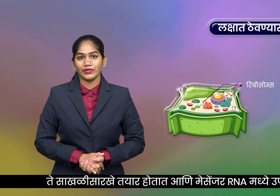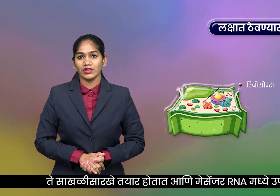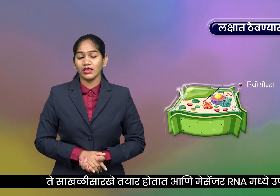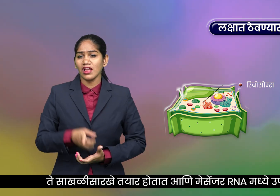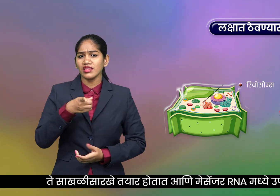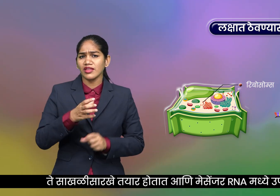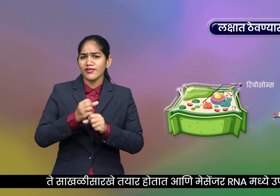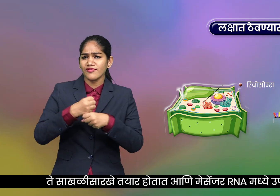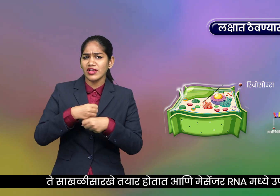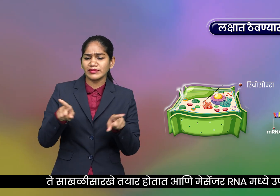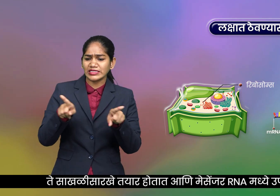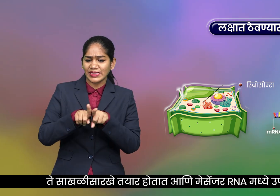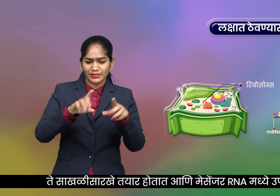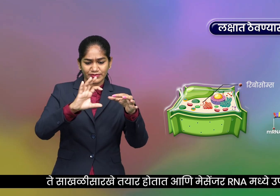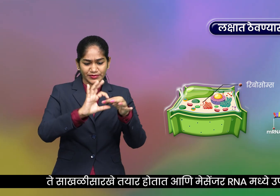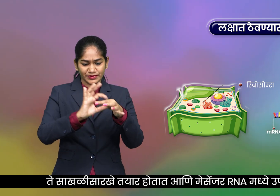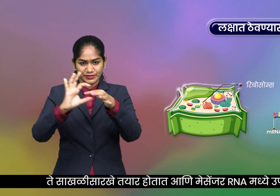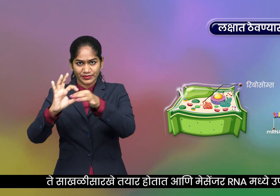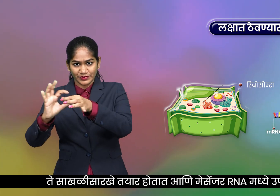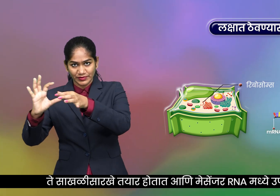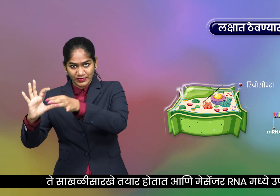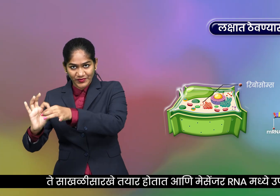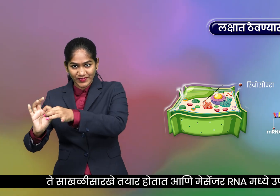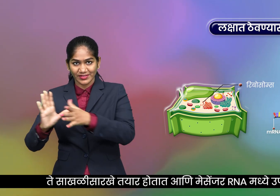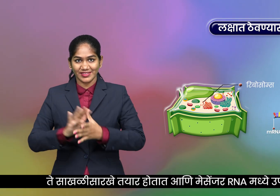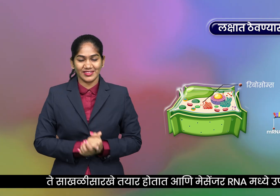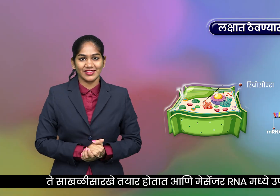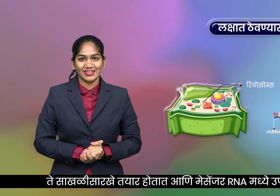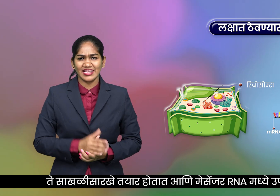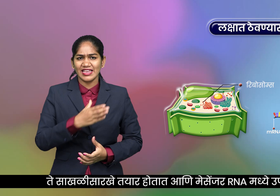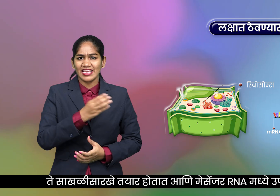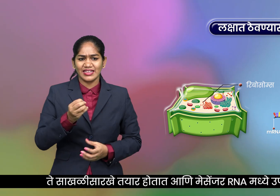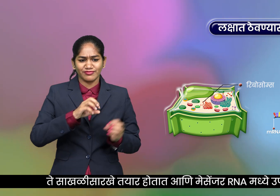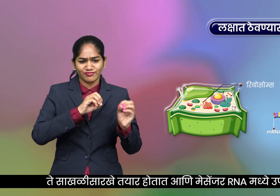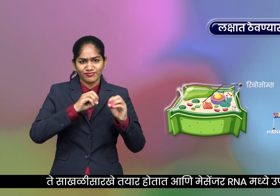ते साखळीसारखे तयार होतात आणि मेसेंजर RNA मध्ये उपस्थित असलेल्या